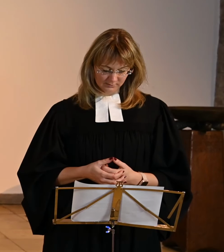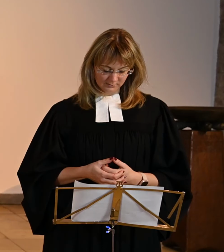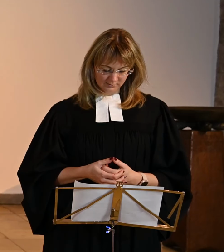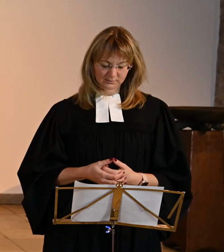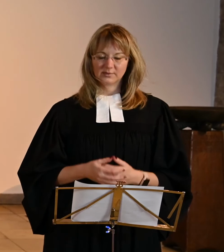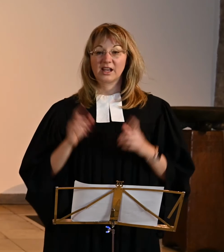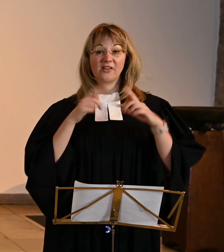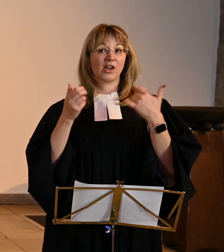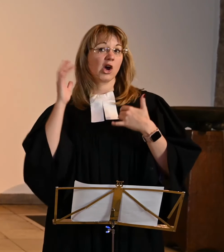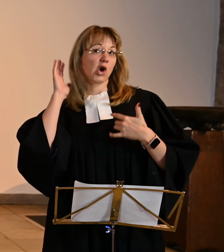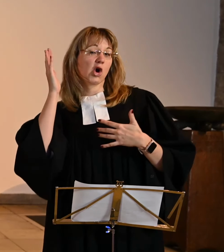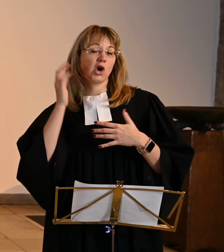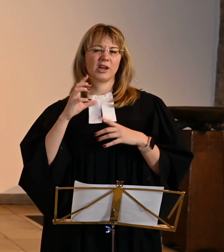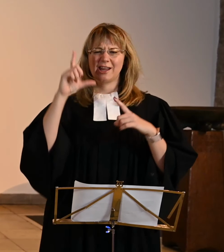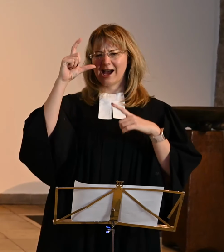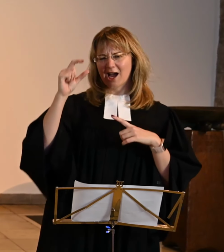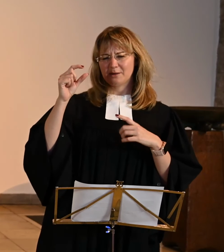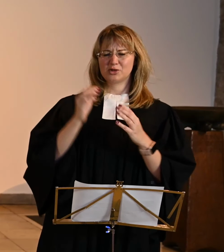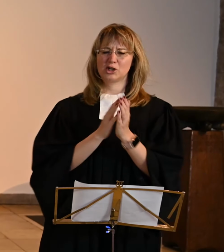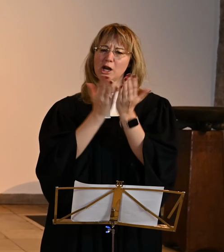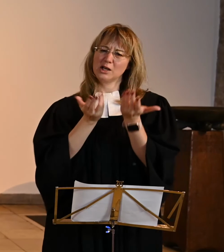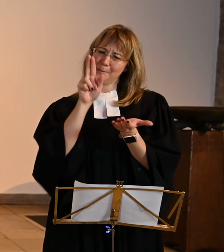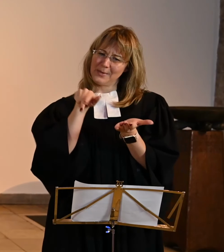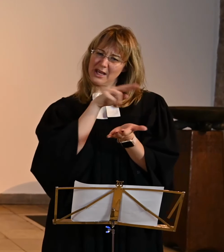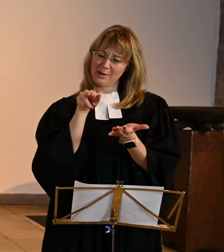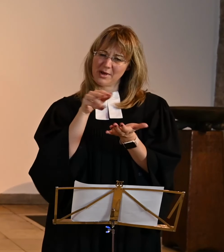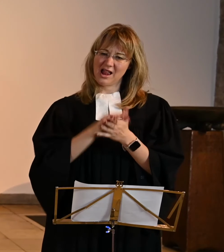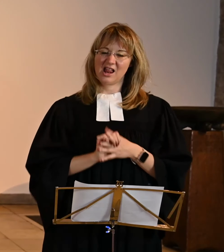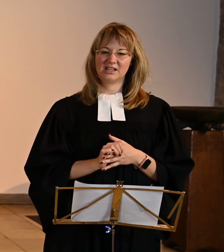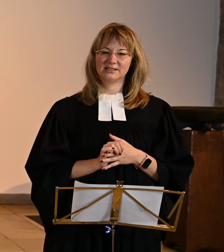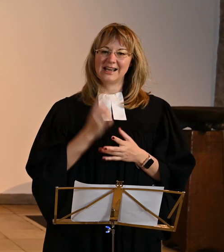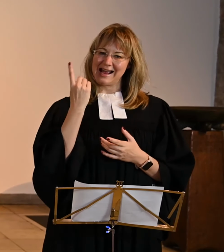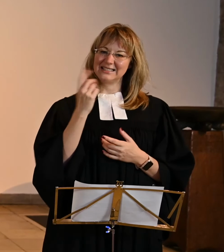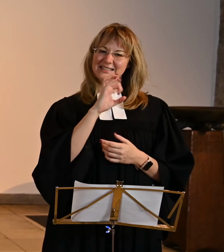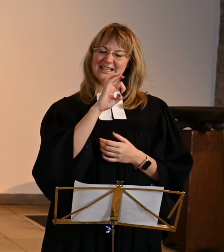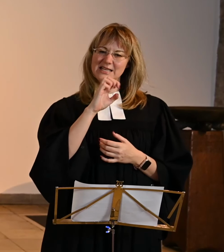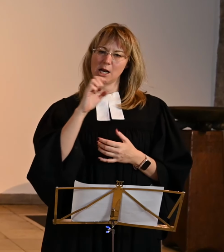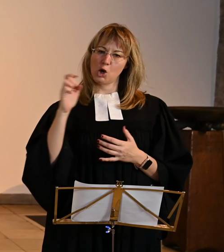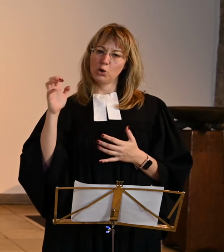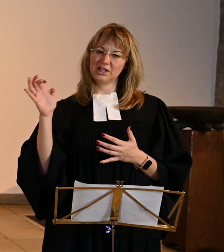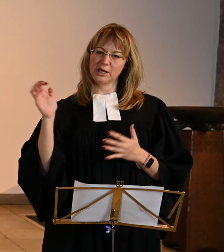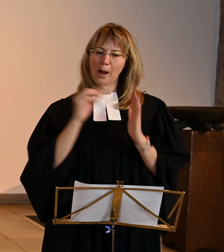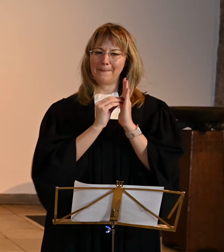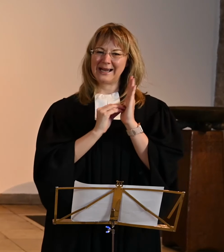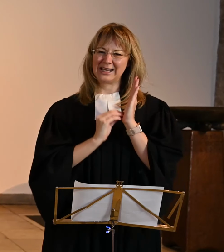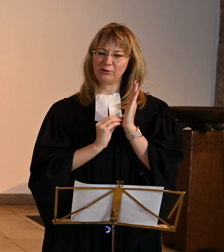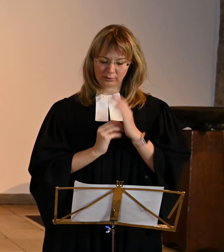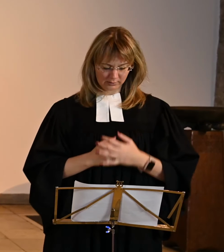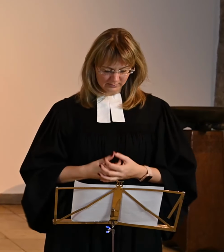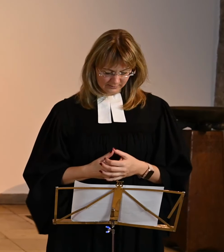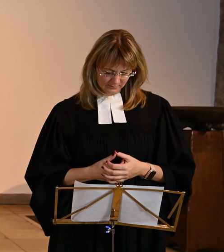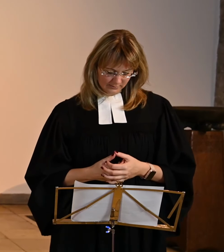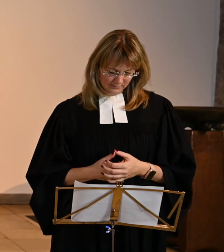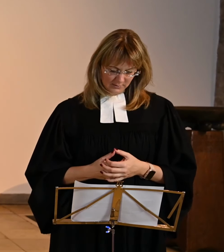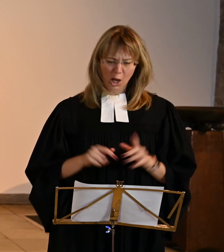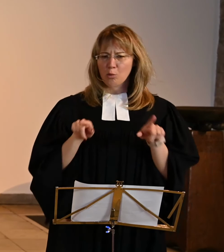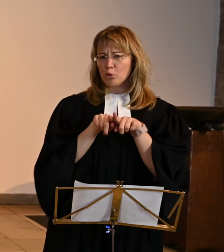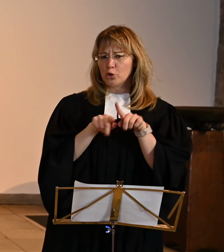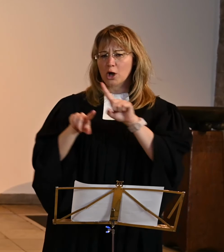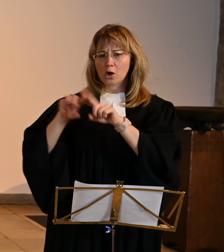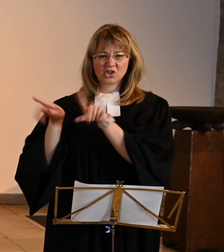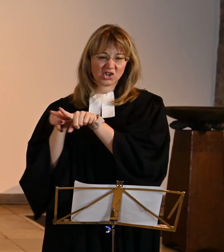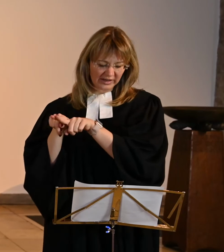Wir hören einen Abschnitt aus der Heiligen Schrift, aus dem 1. Thessalonicher Brief. Schwestern